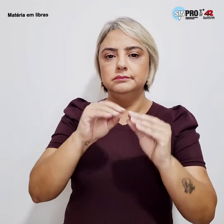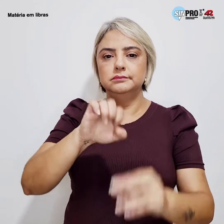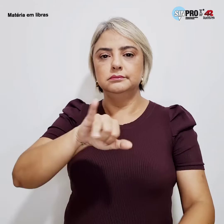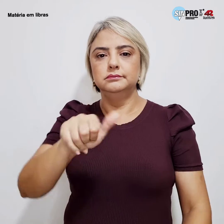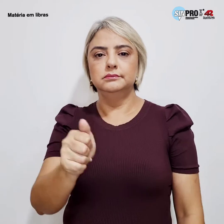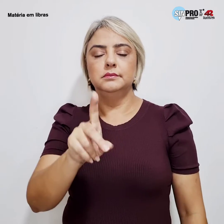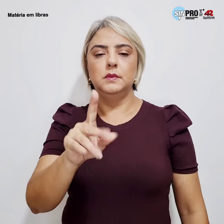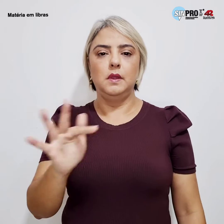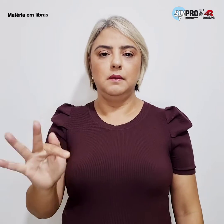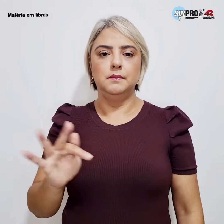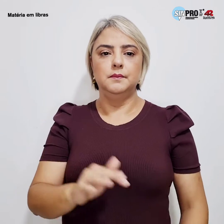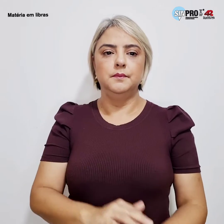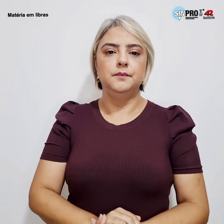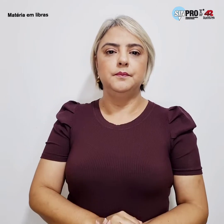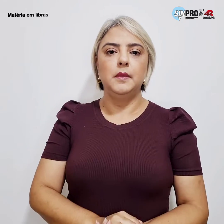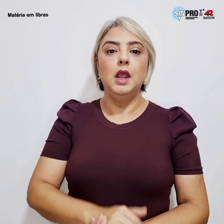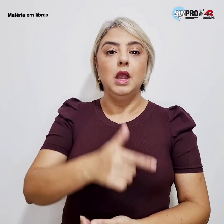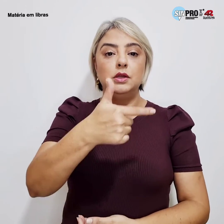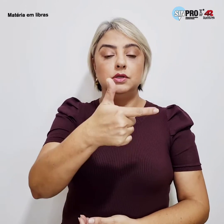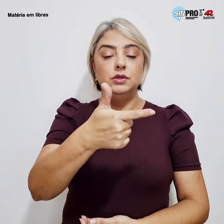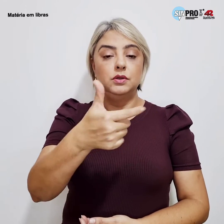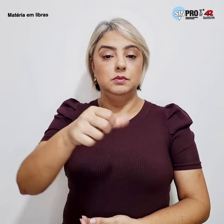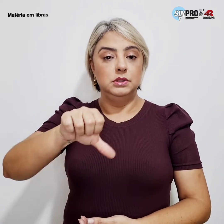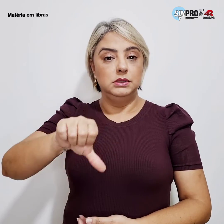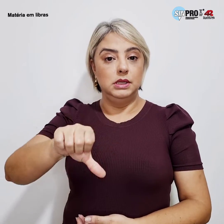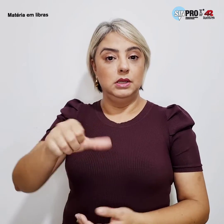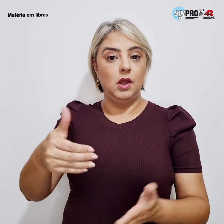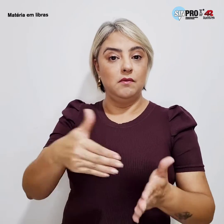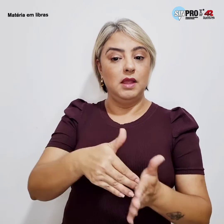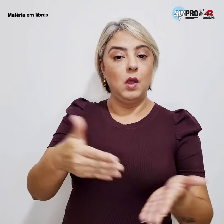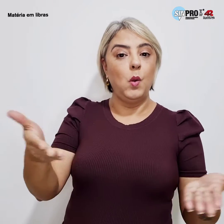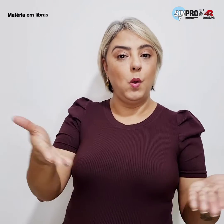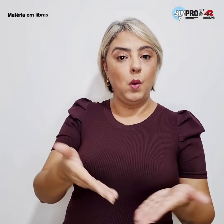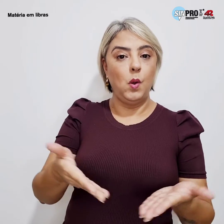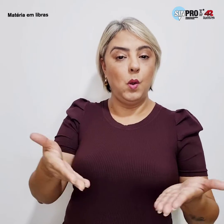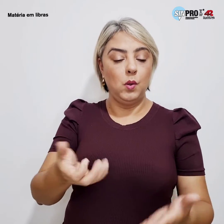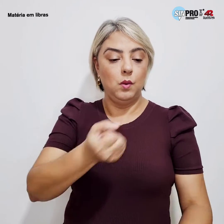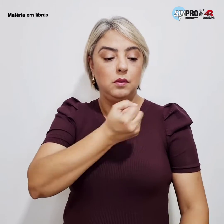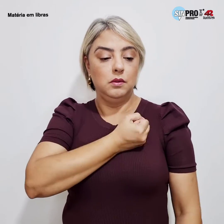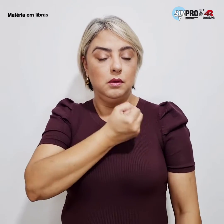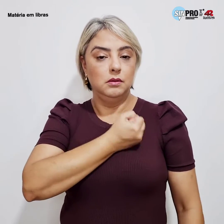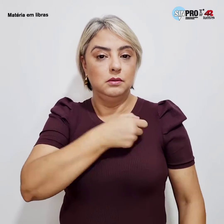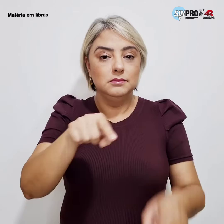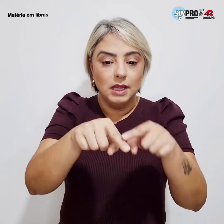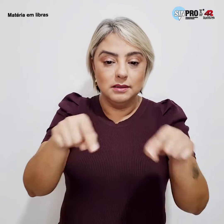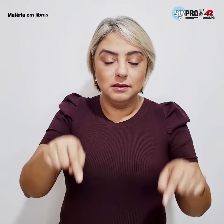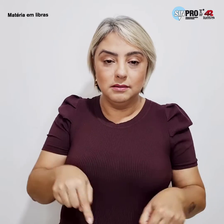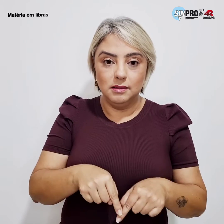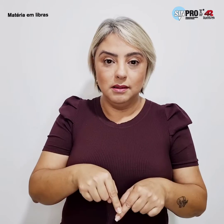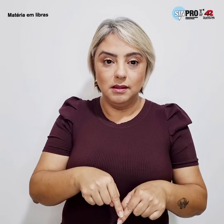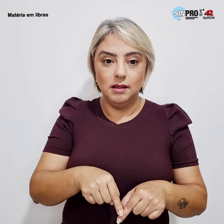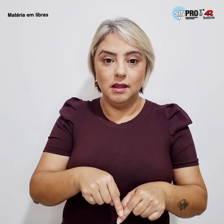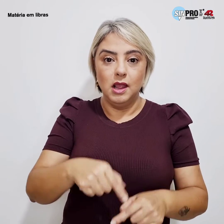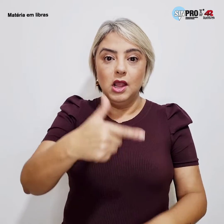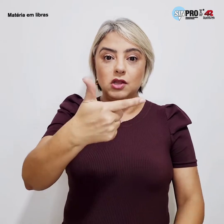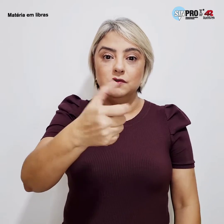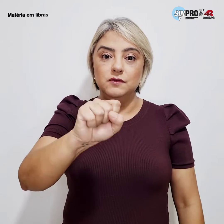Federal. De 2019 para cá, o número de turmas caiu de 28 para 26